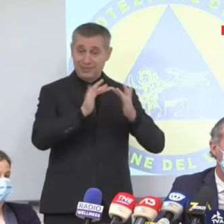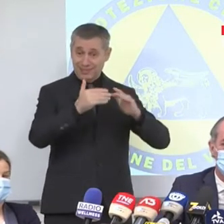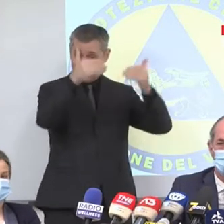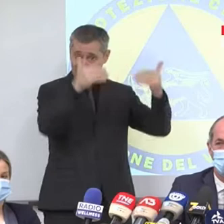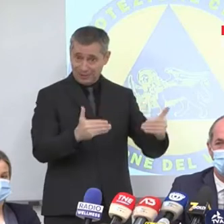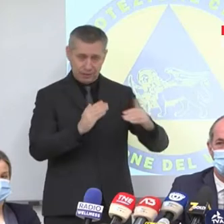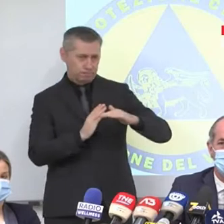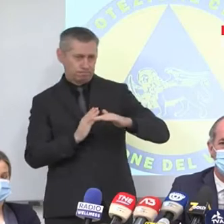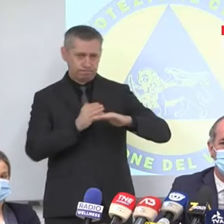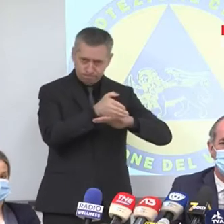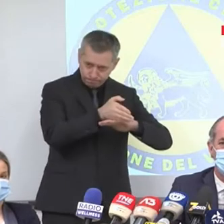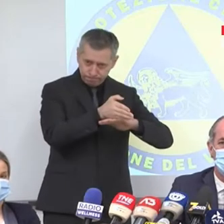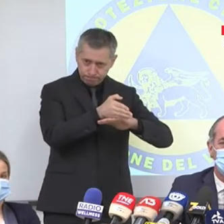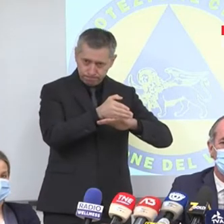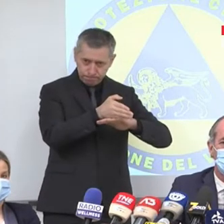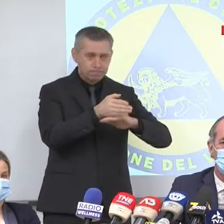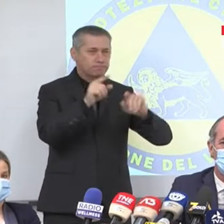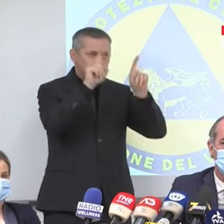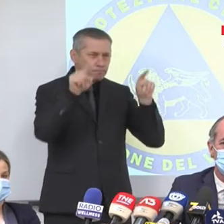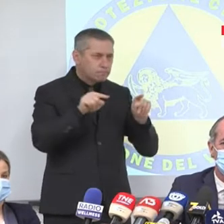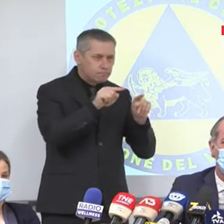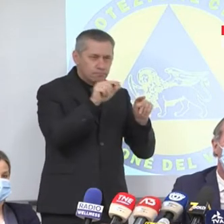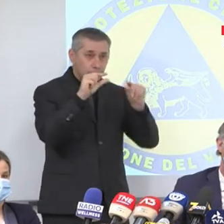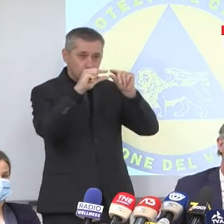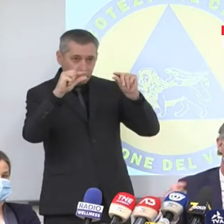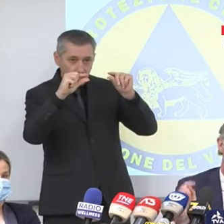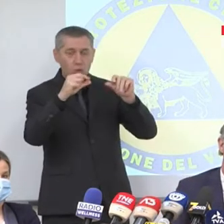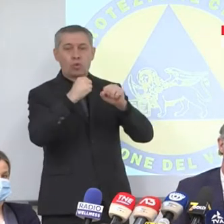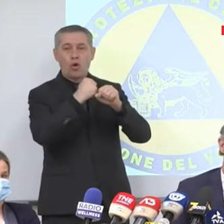e troverà la casella operatore turistico.